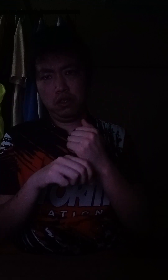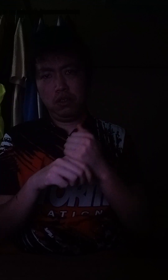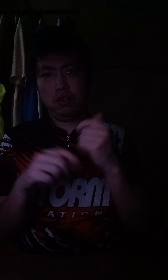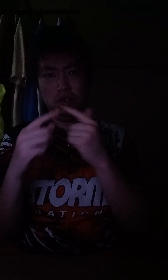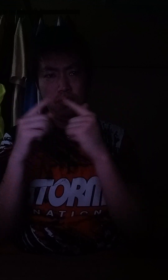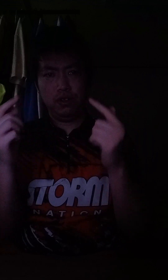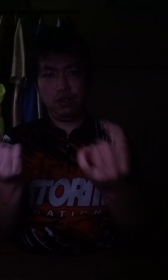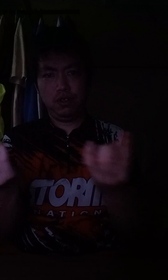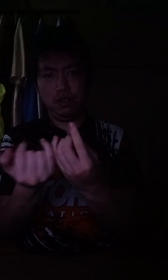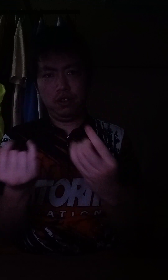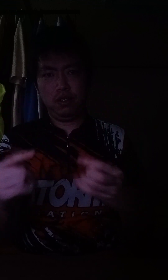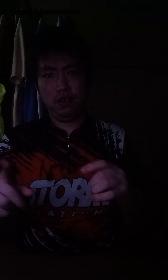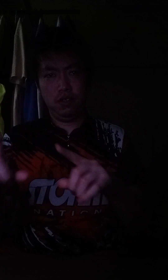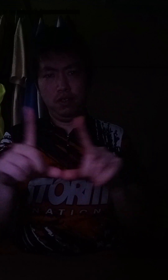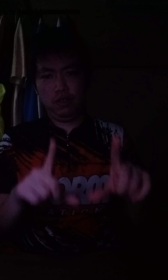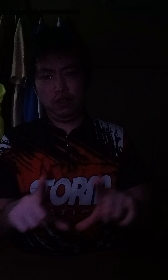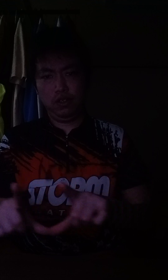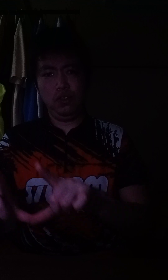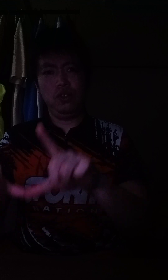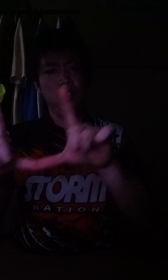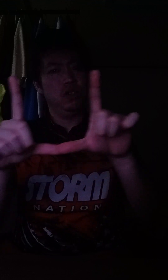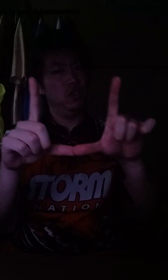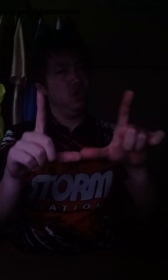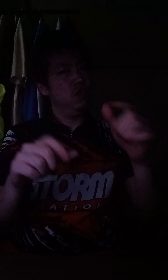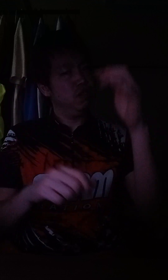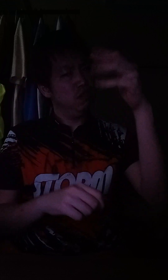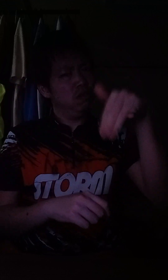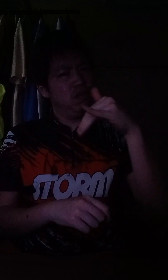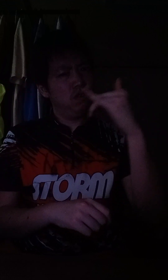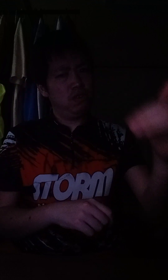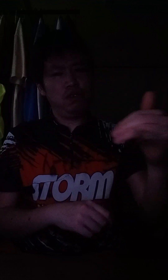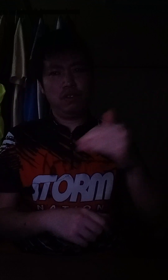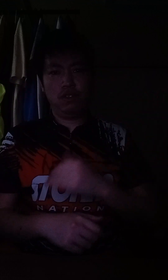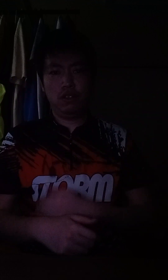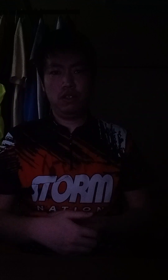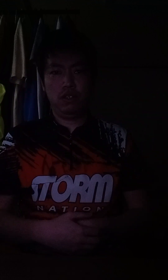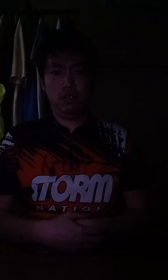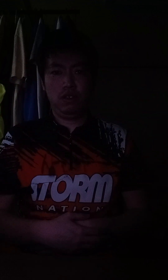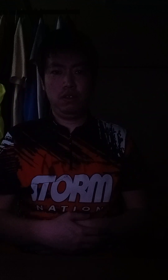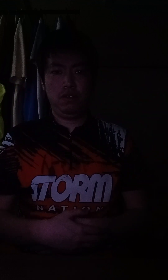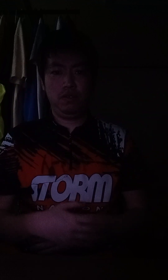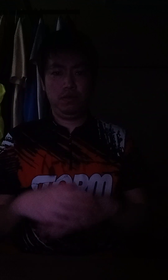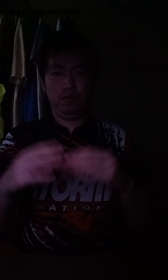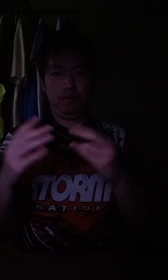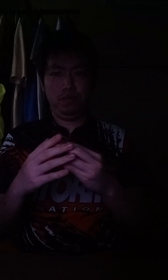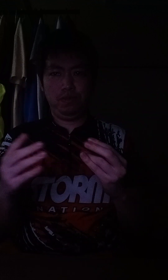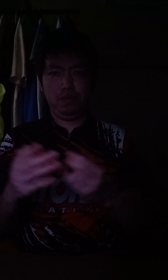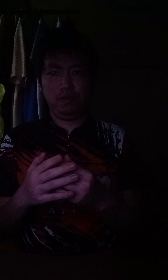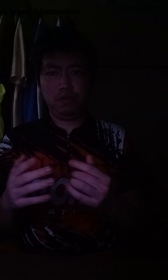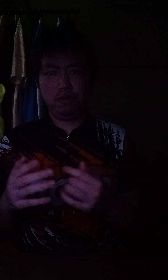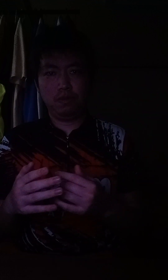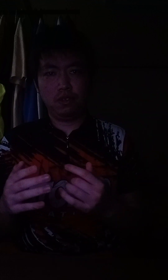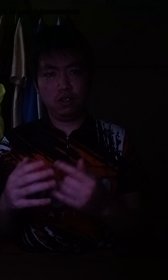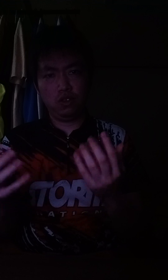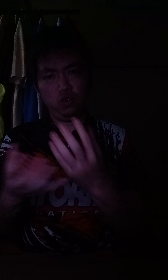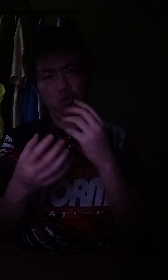양쪽 다 그렇게 태어나고 처음부터 태어나고 그 다음에 한 번. 여기 척추